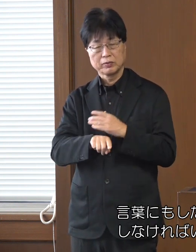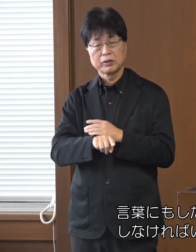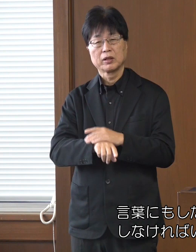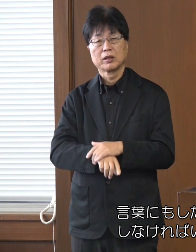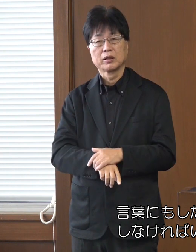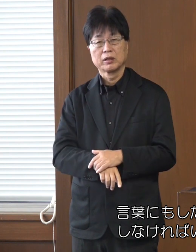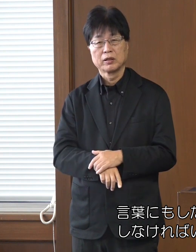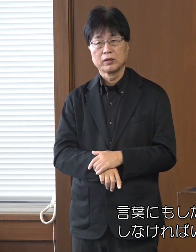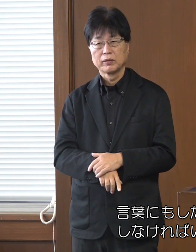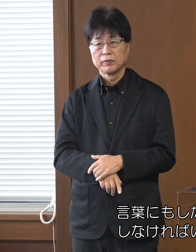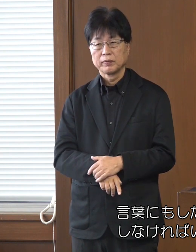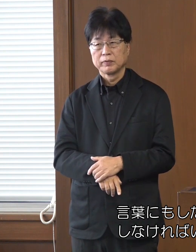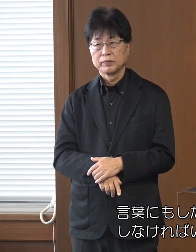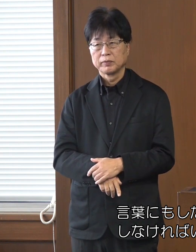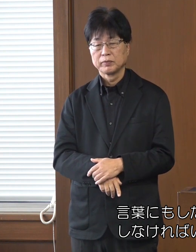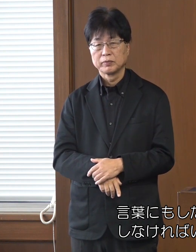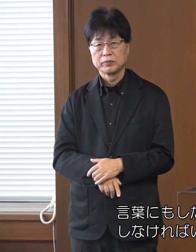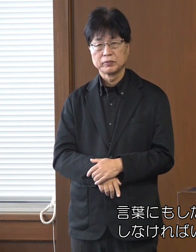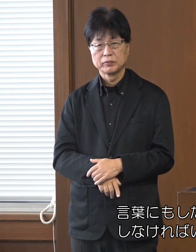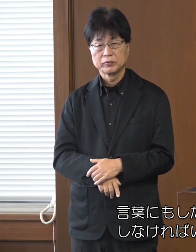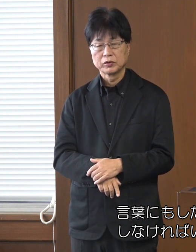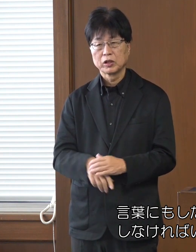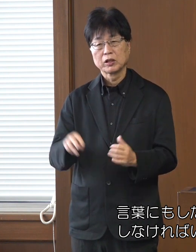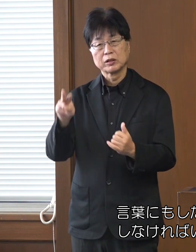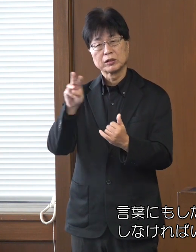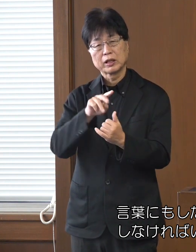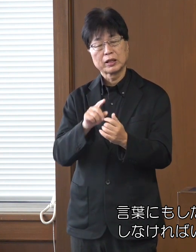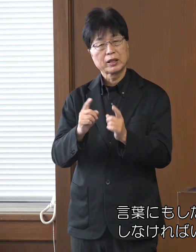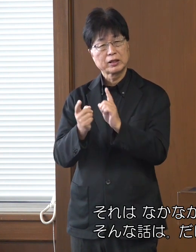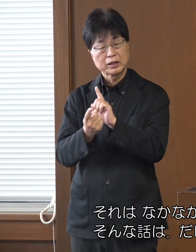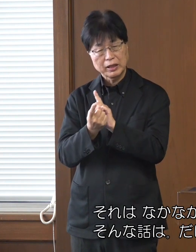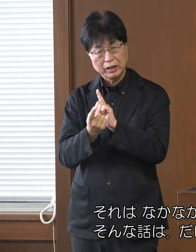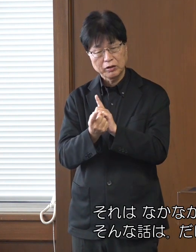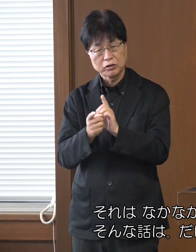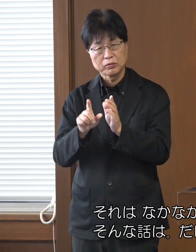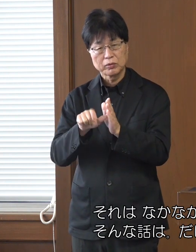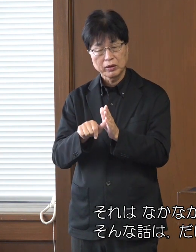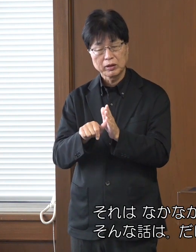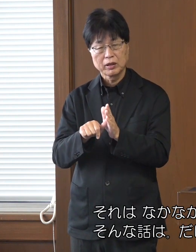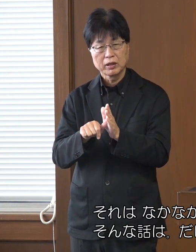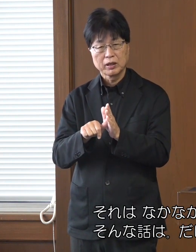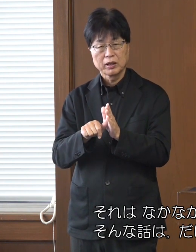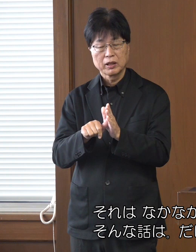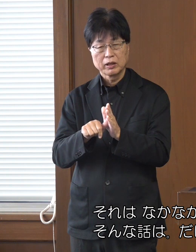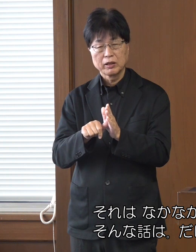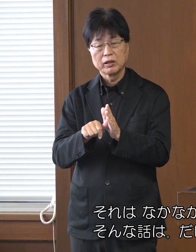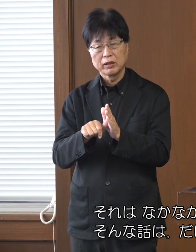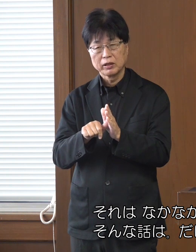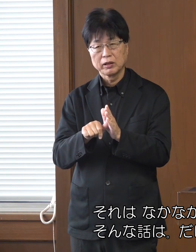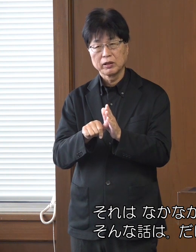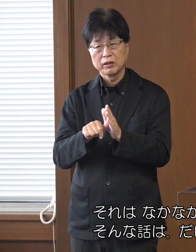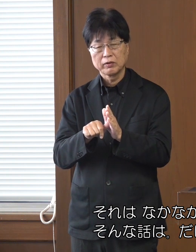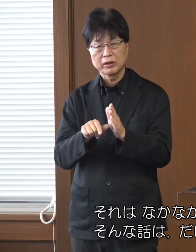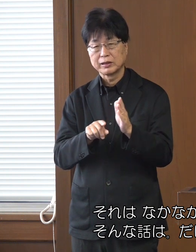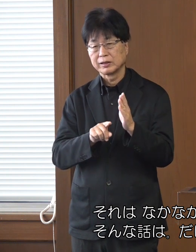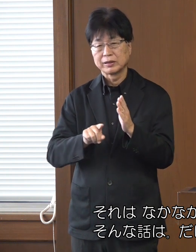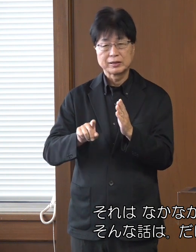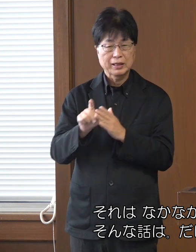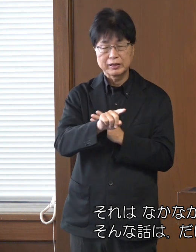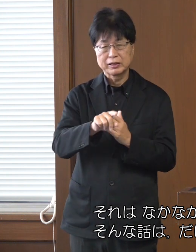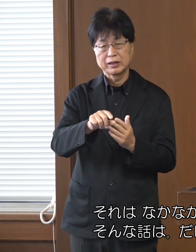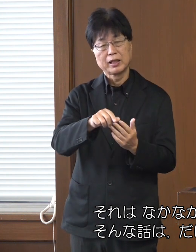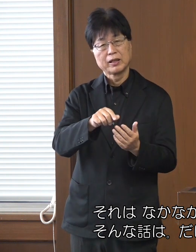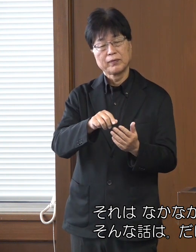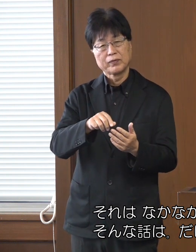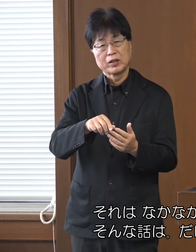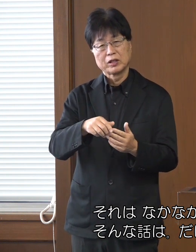ければいけないのが災害対応なんです。それなかなか平時の時にできにくい、そんな話は。だけど実際そうな